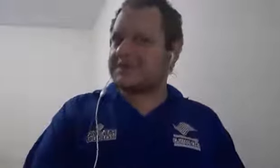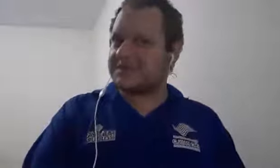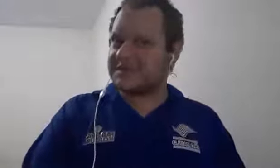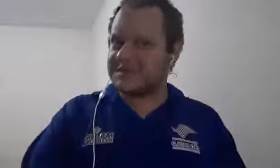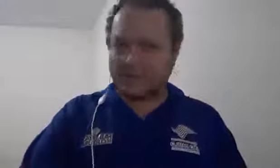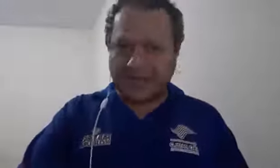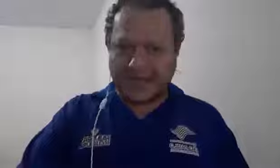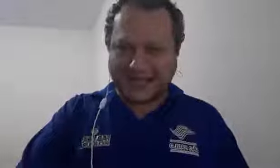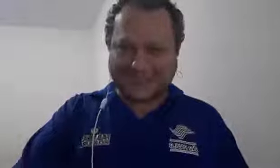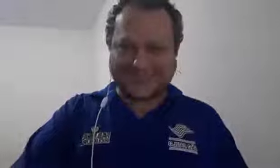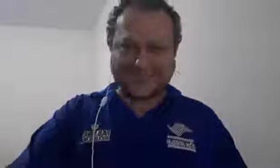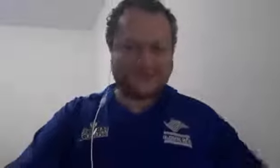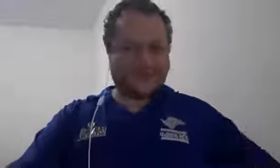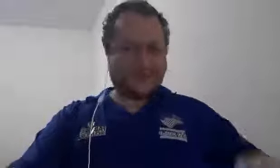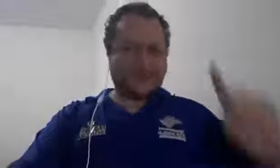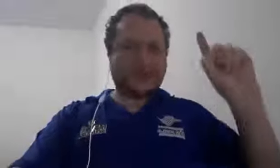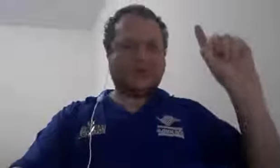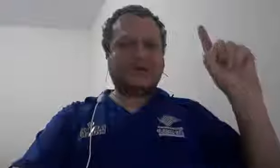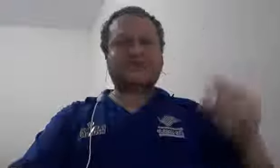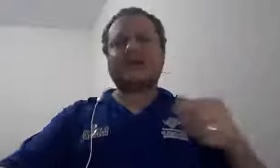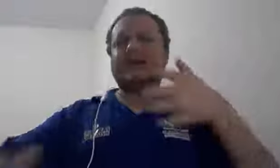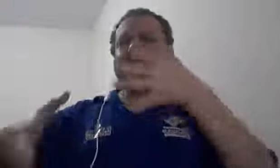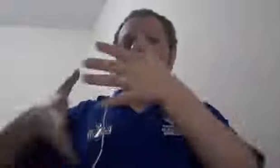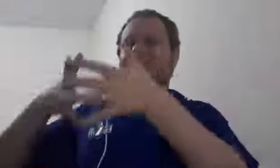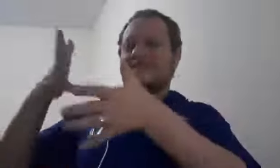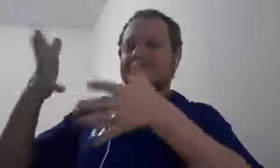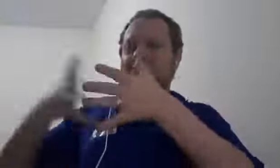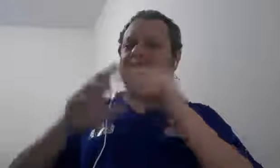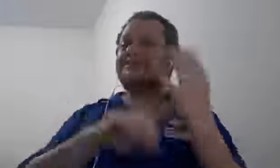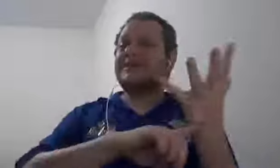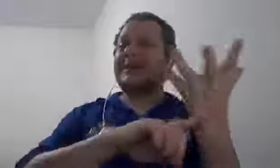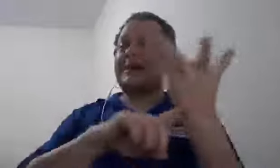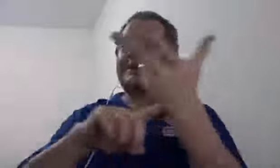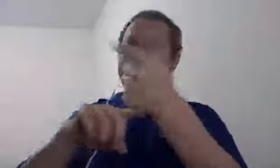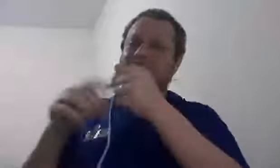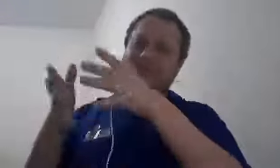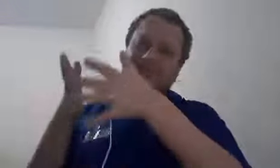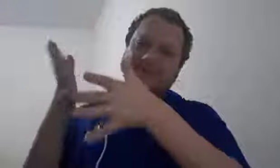próximo semestre. Continuamos aí fazendo arte